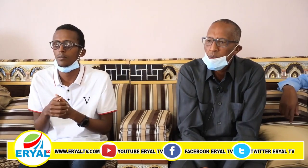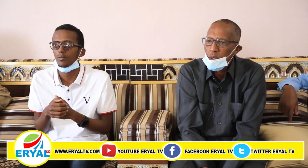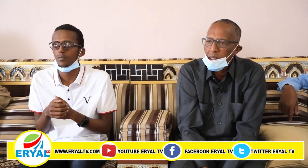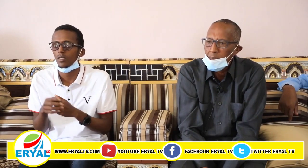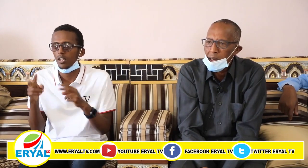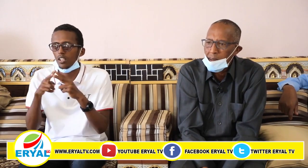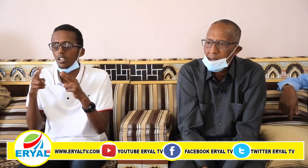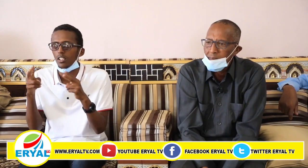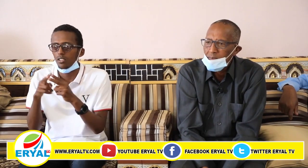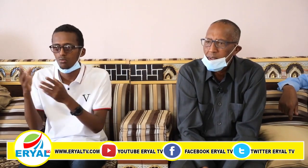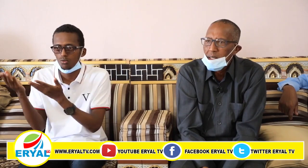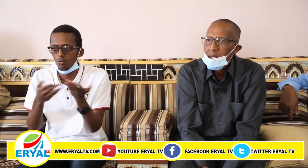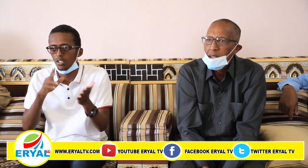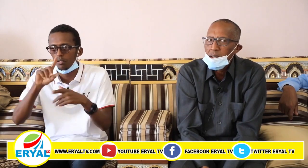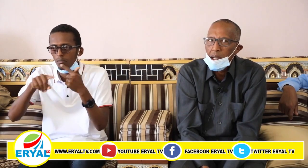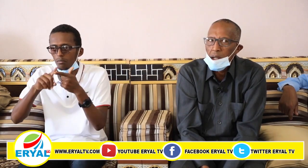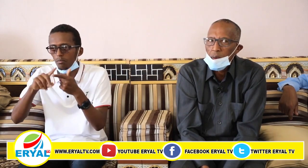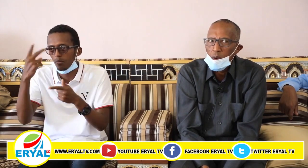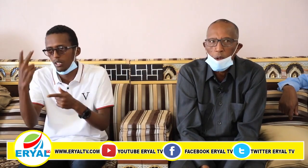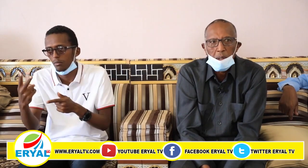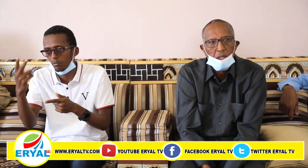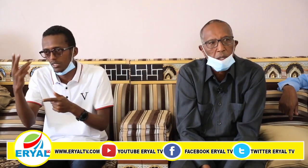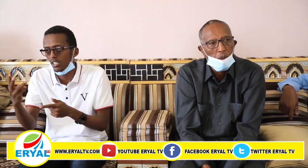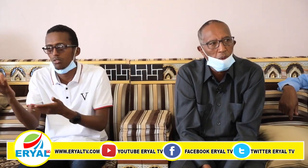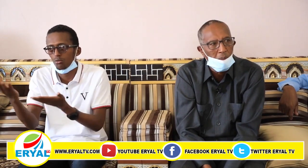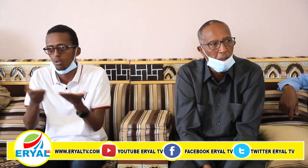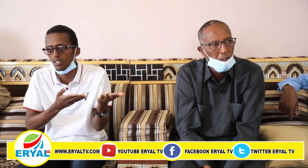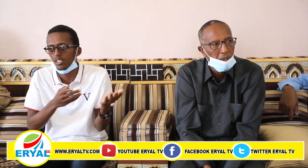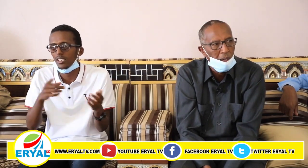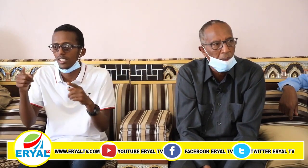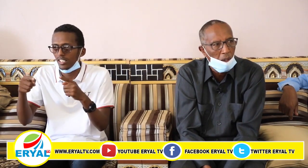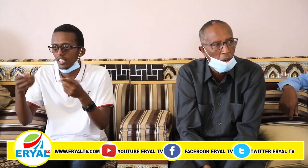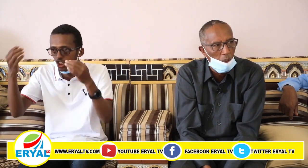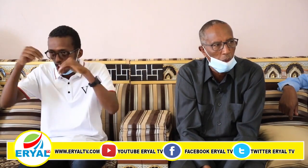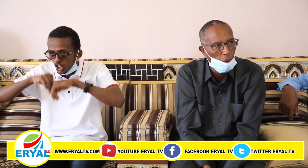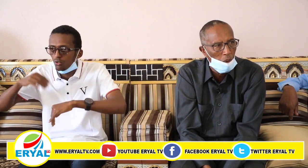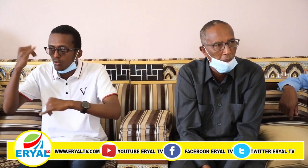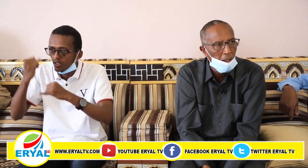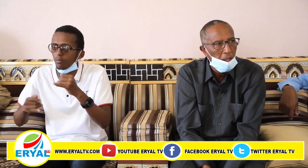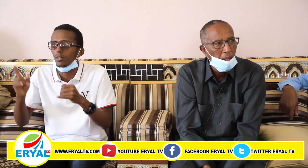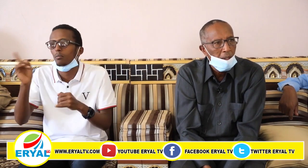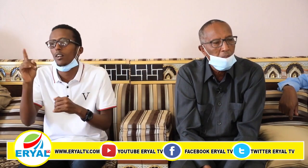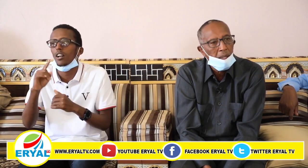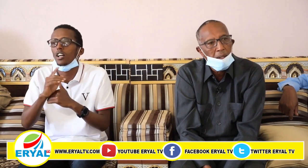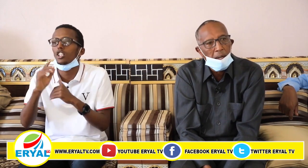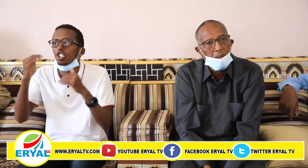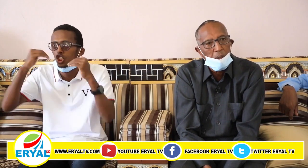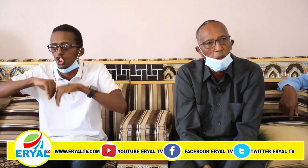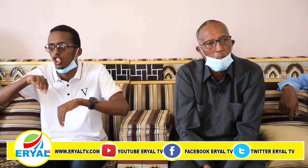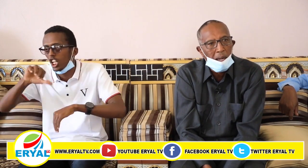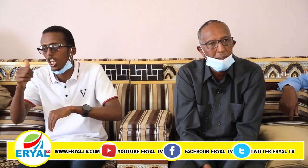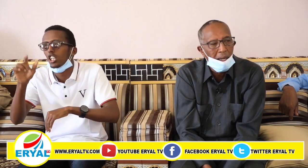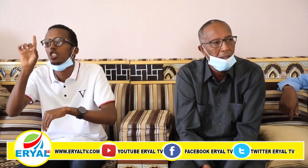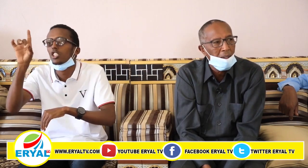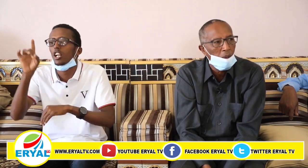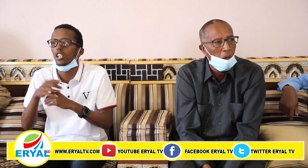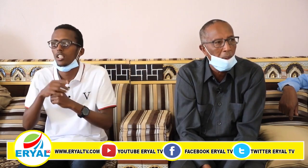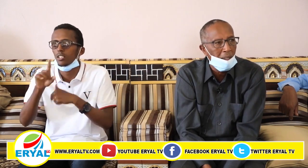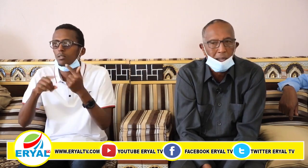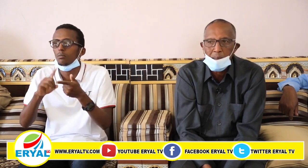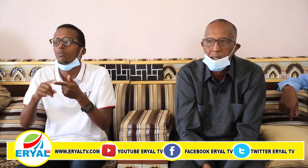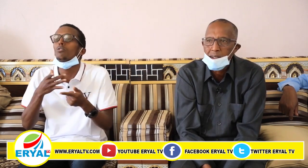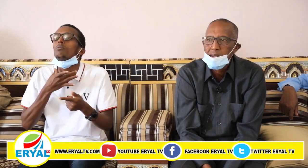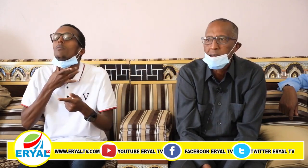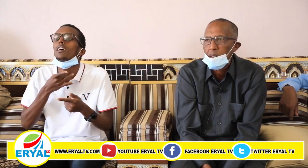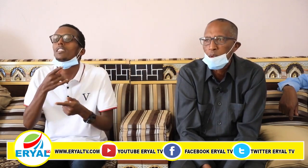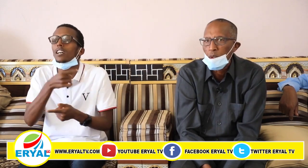aada iyo aad soo dhawaada mar labaad insha allahu ka noqon maa shirkiina ugu dambeeyey shira badan oo kale waynu ku kulmi markaad u baahataan idinkoo